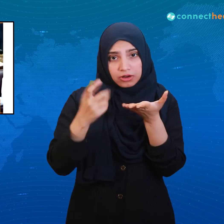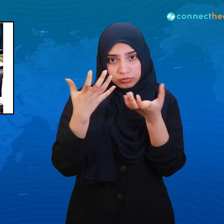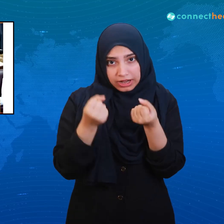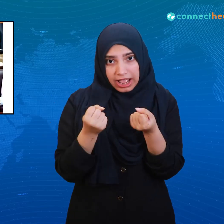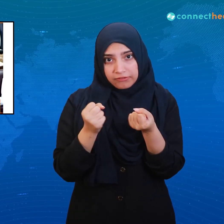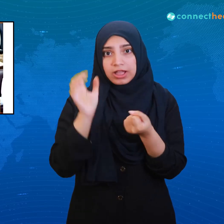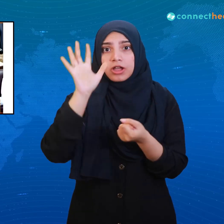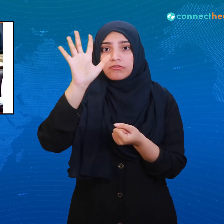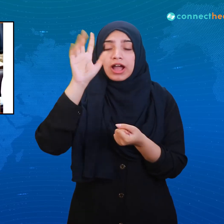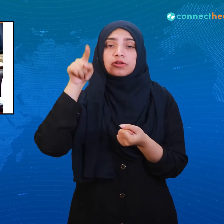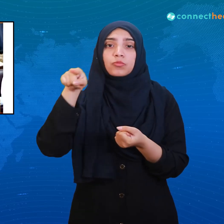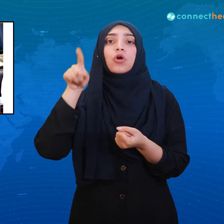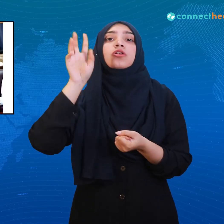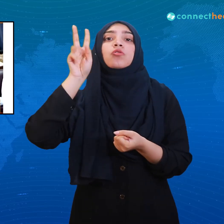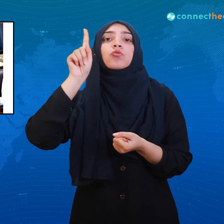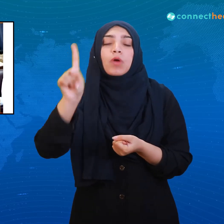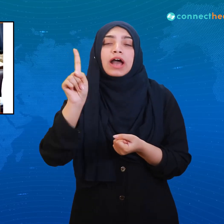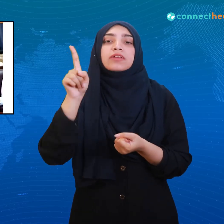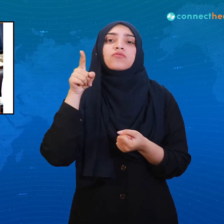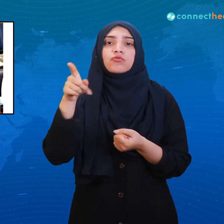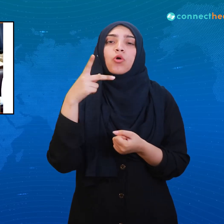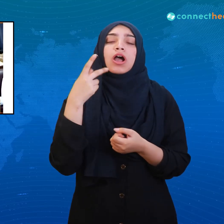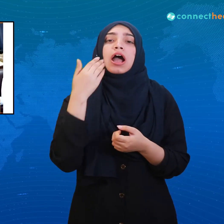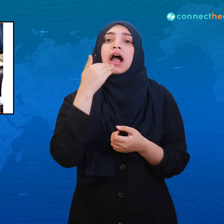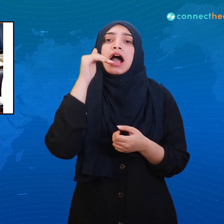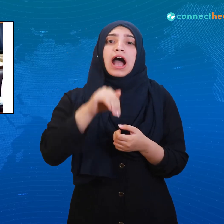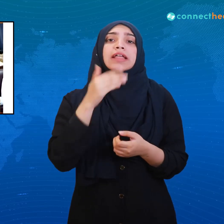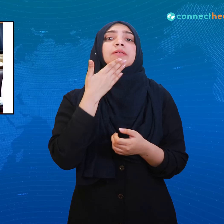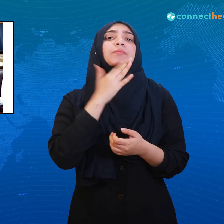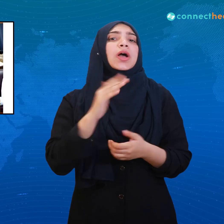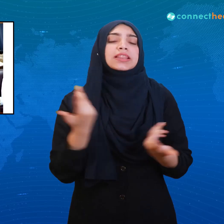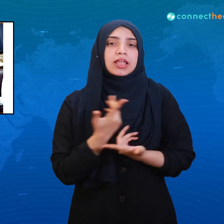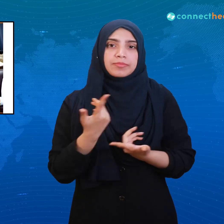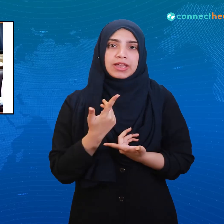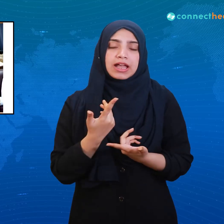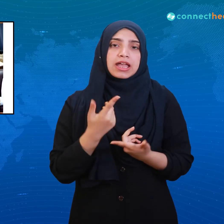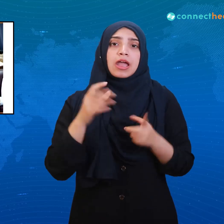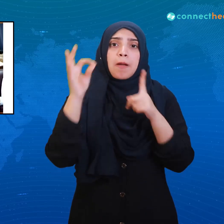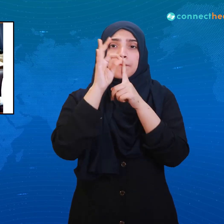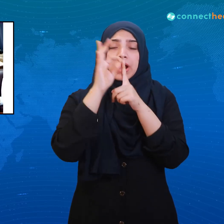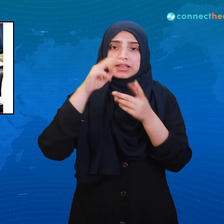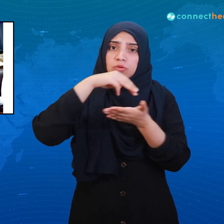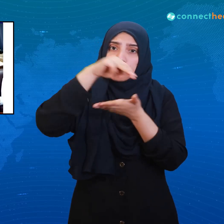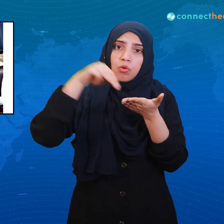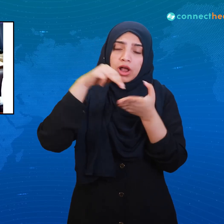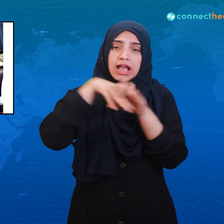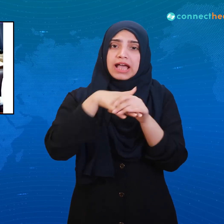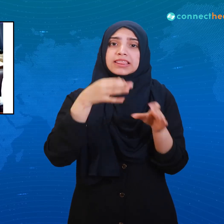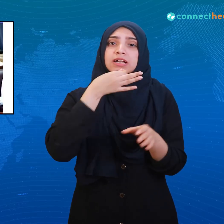5(1) है। आर्टिकल 5(1) रीड्स एज फॉलोज: लॉयल्टी टू द स्टेट इज द बेसिक ड्यूटी ऑफ एवरी